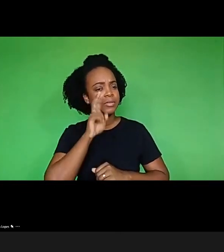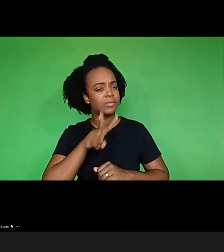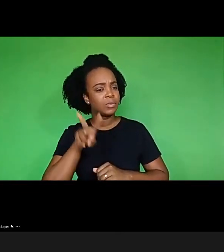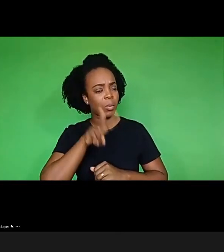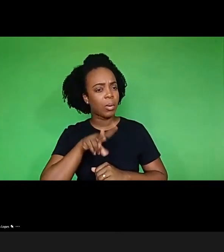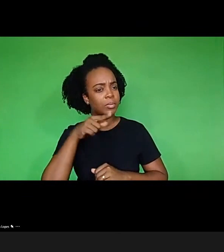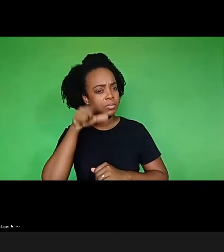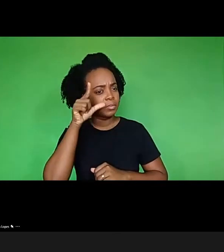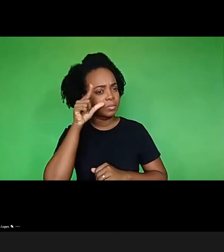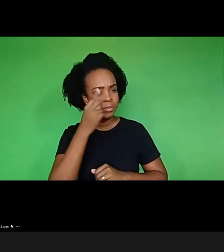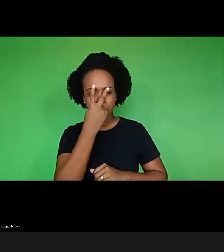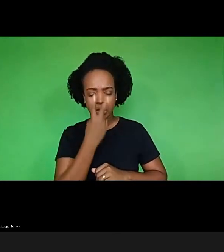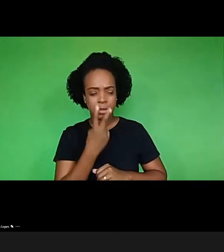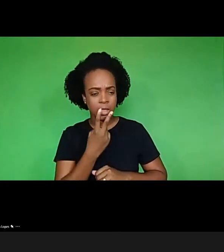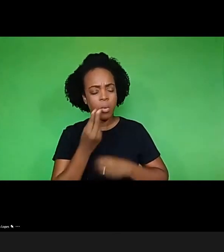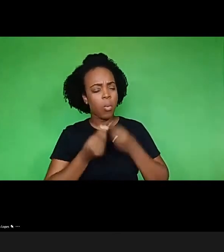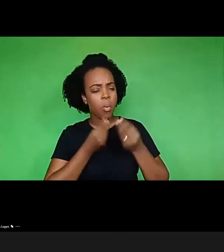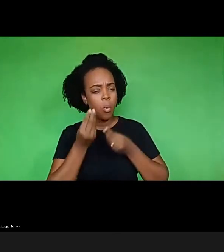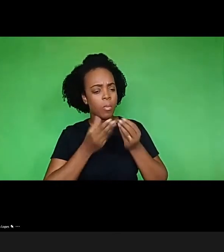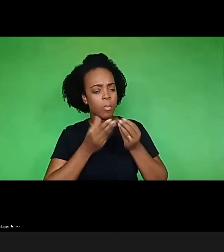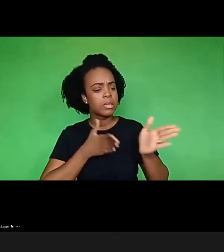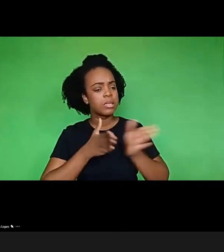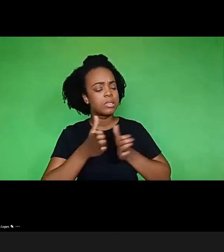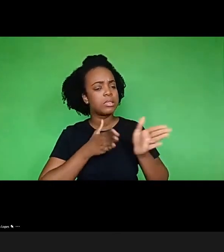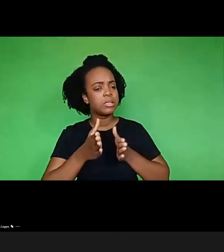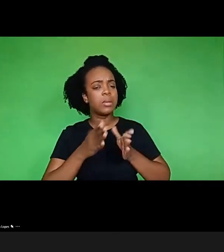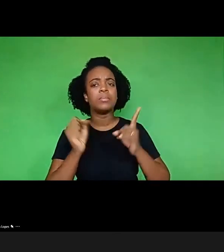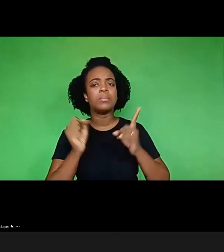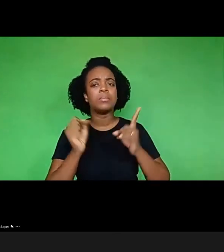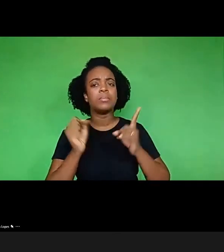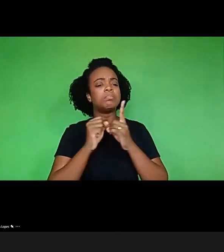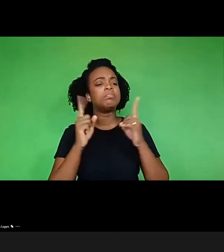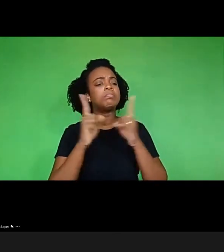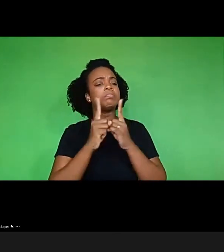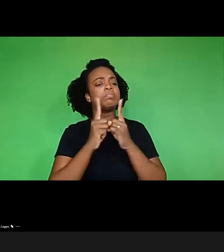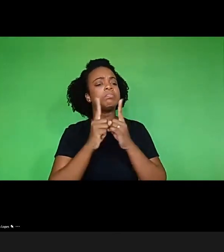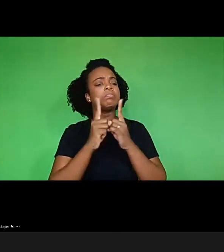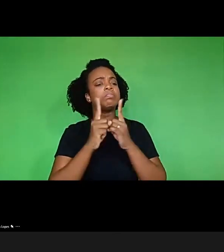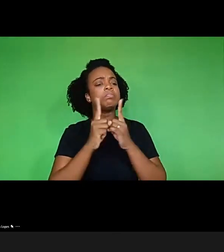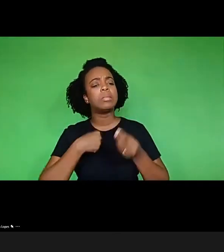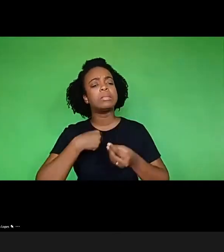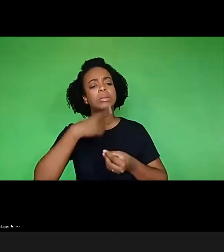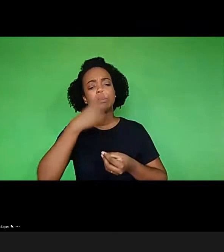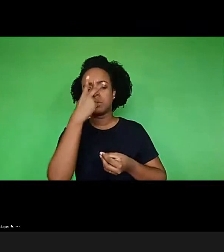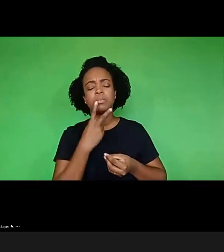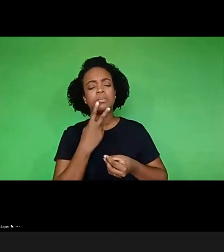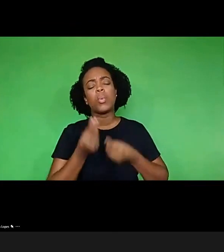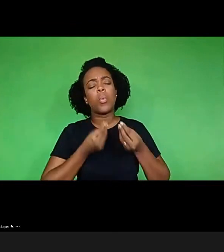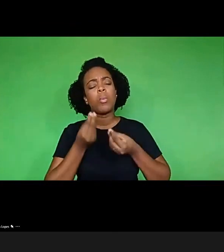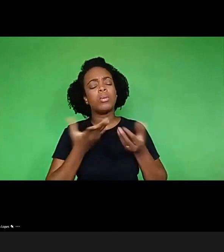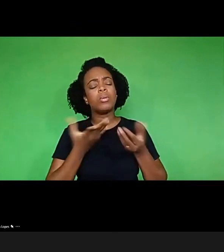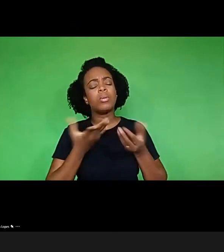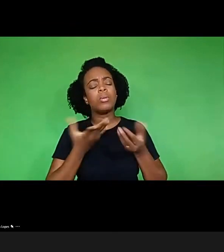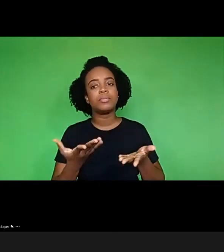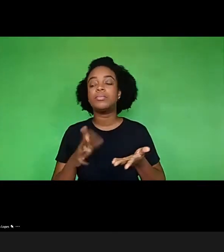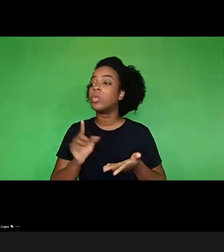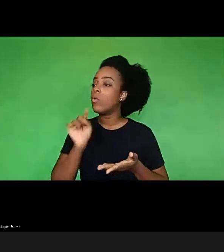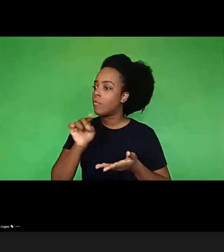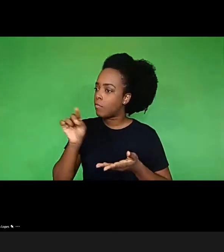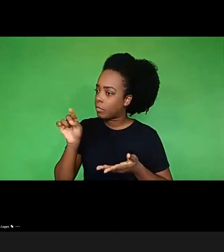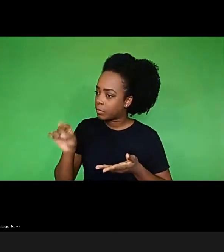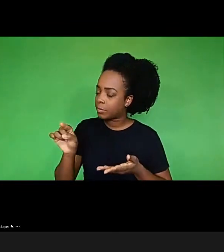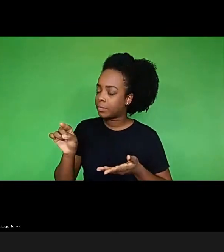aulas síncronas e assíncronas? Rodrigo, você, assim como os outros colegas que